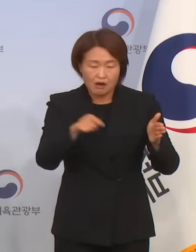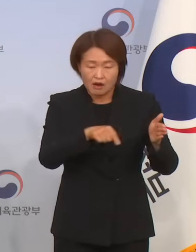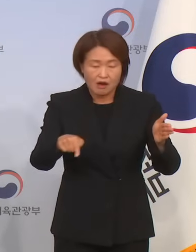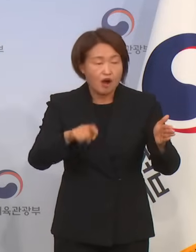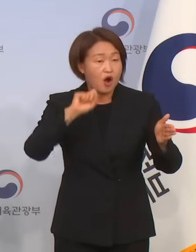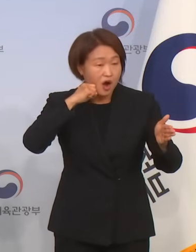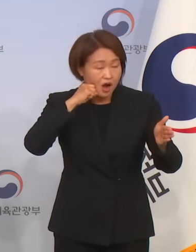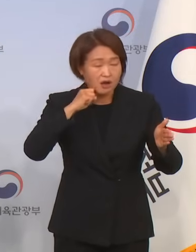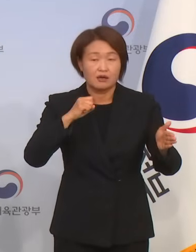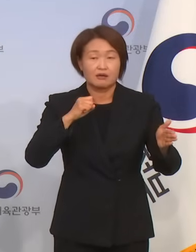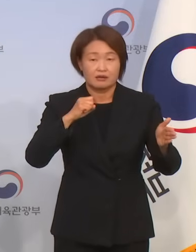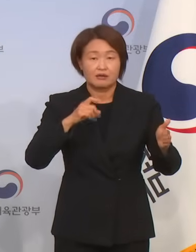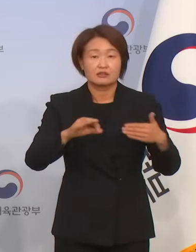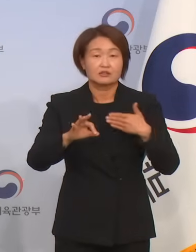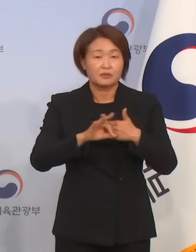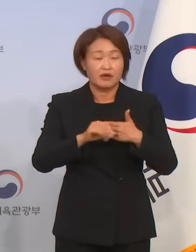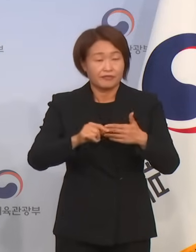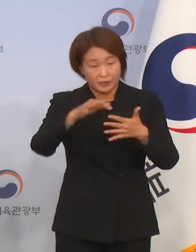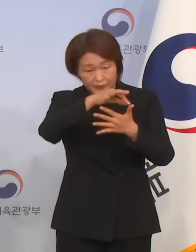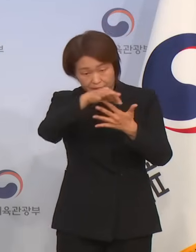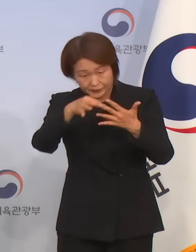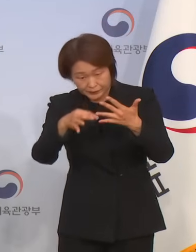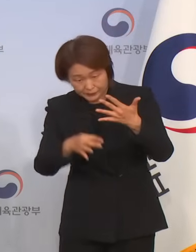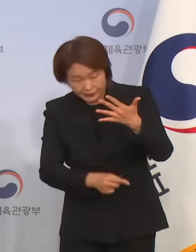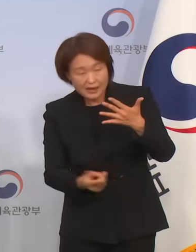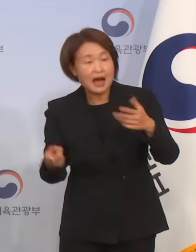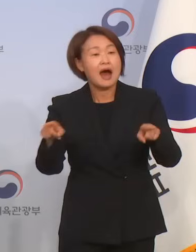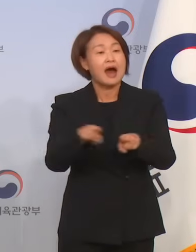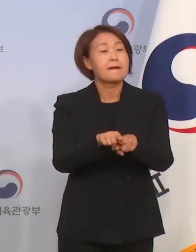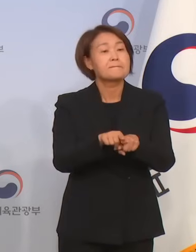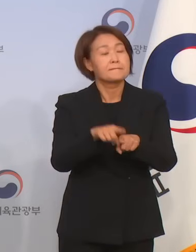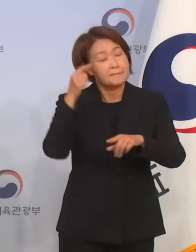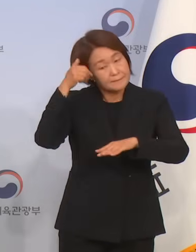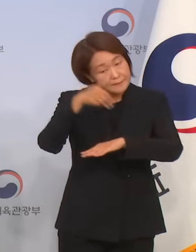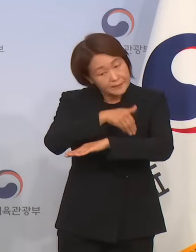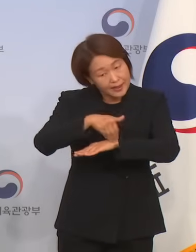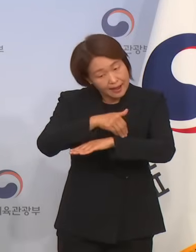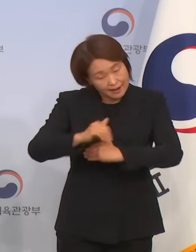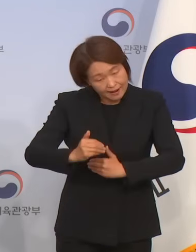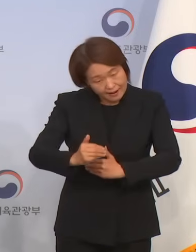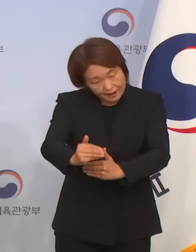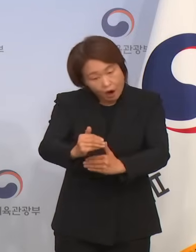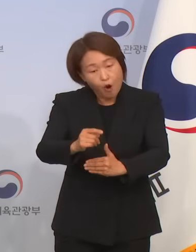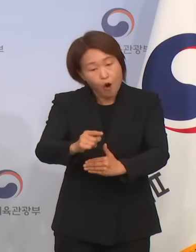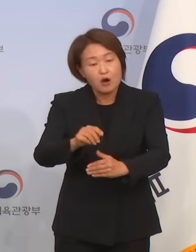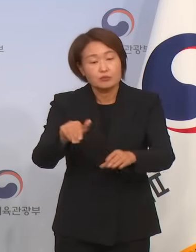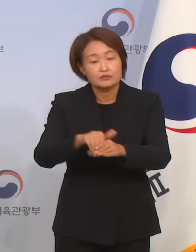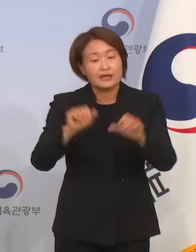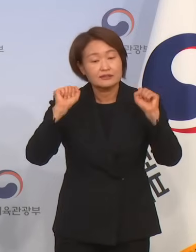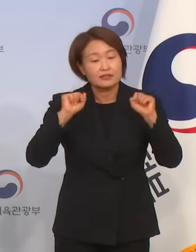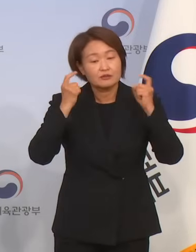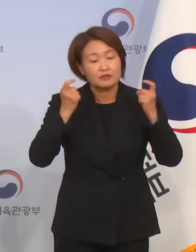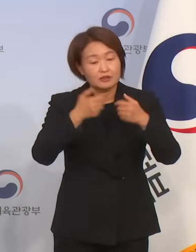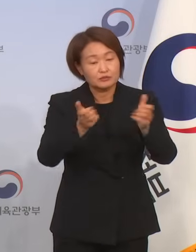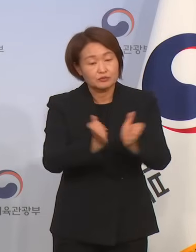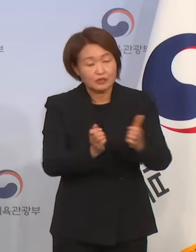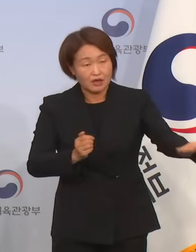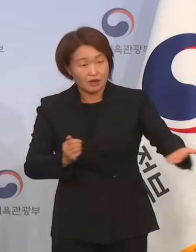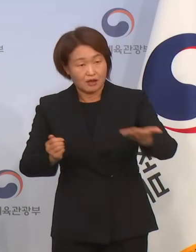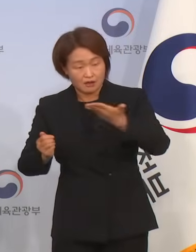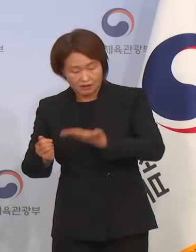어려울 경우에는 그 스케줄을 포함해서 조치 계획서를 그 문체부에다가 제출하면